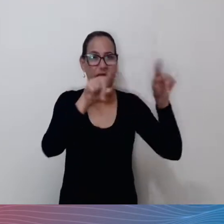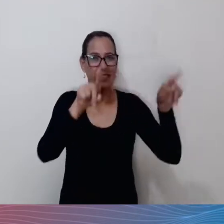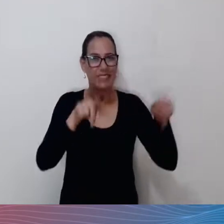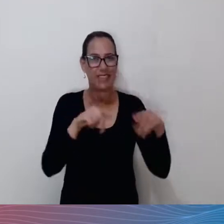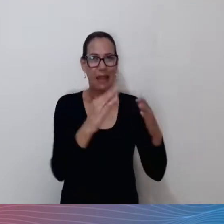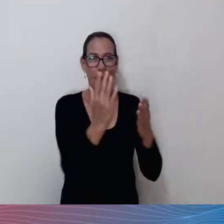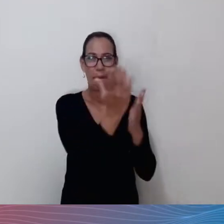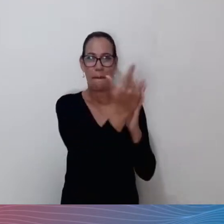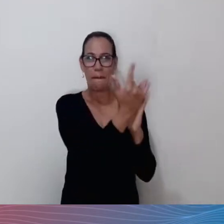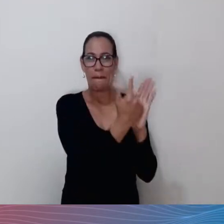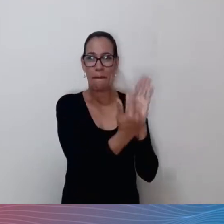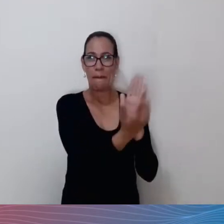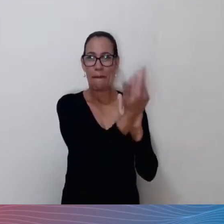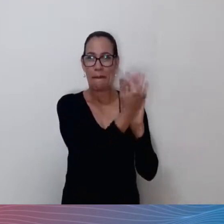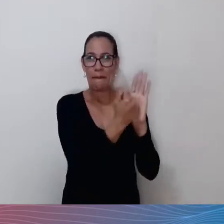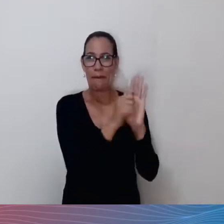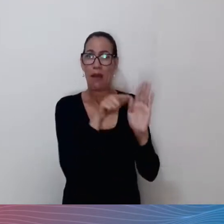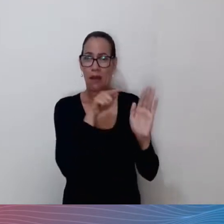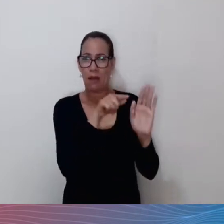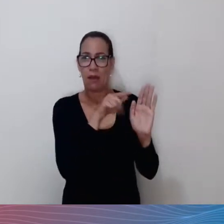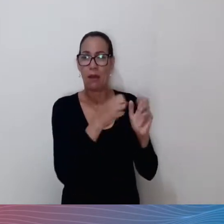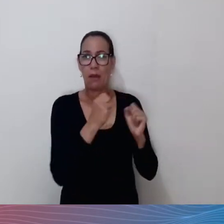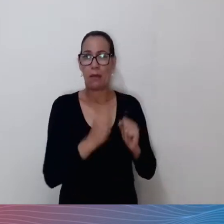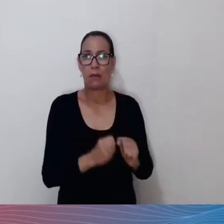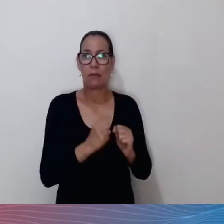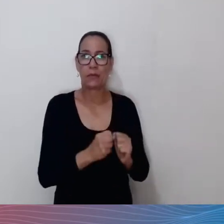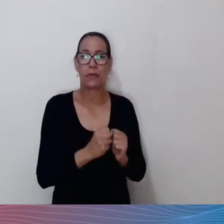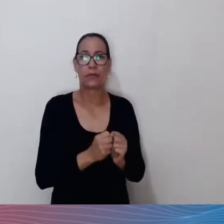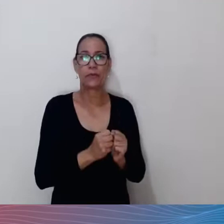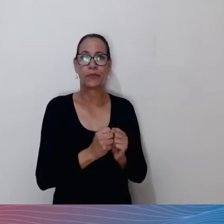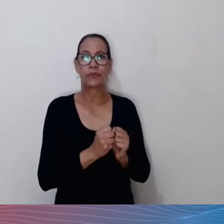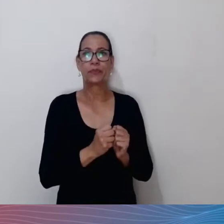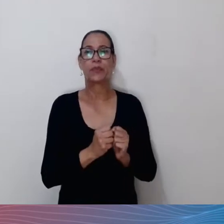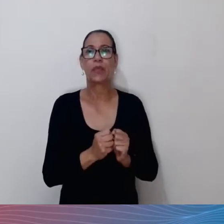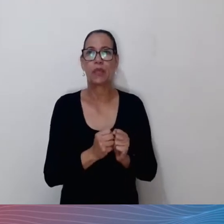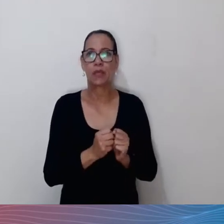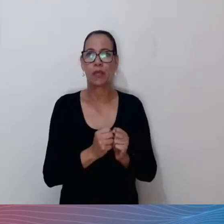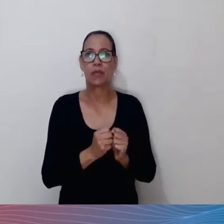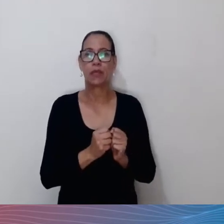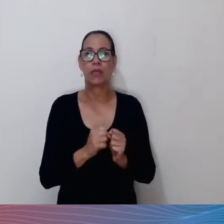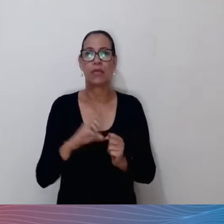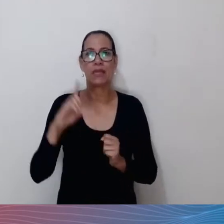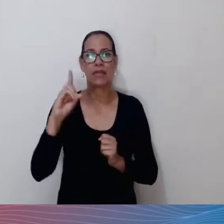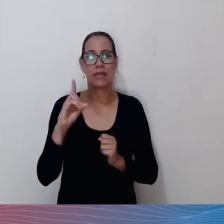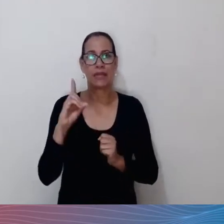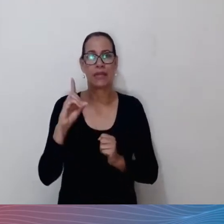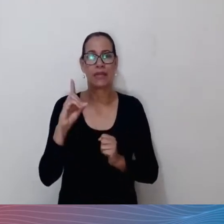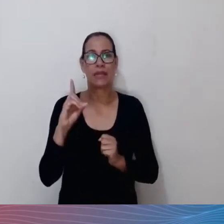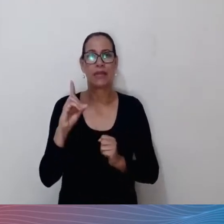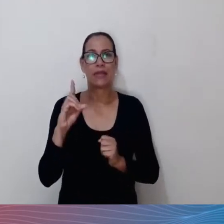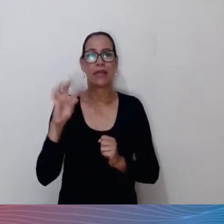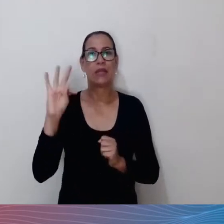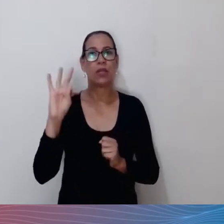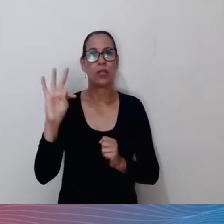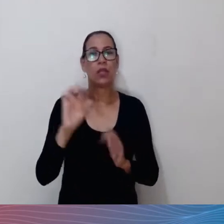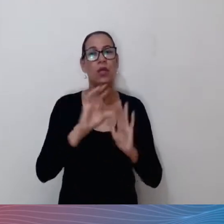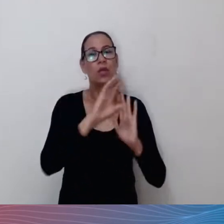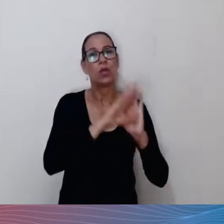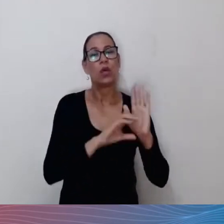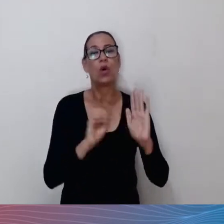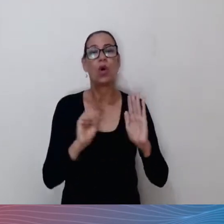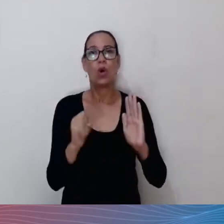tela. Deuteronômio 8, ali mostra que Deus, Ele é o